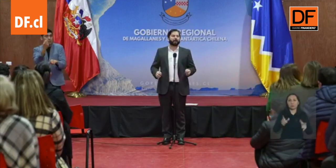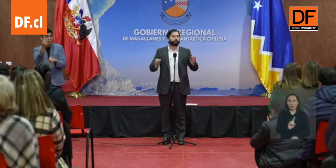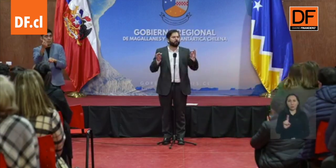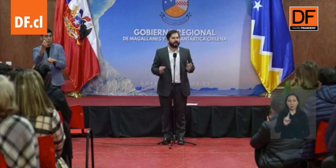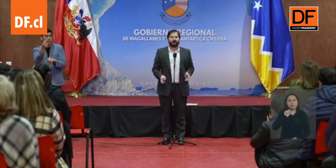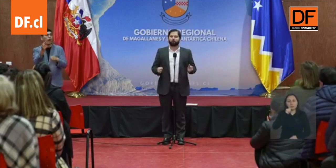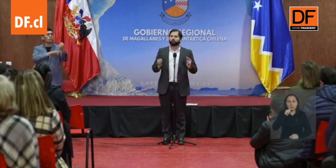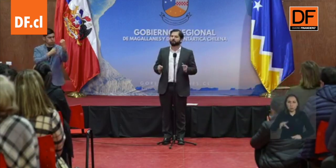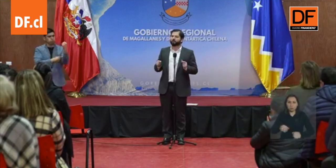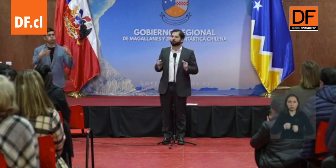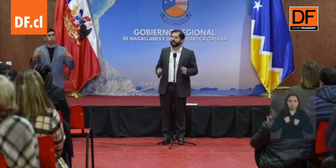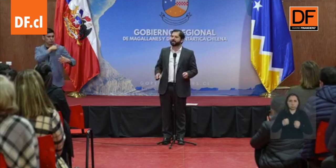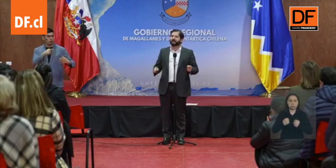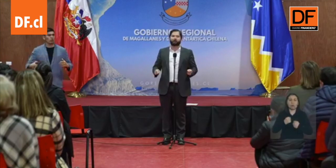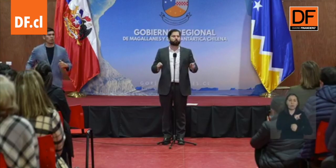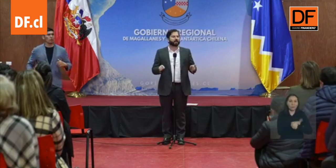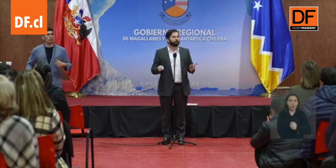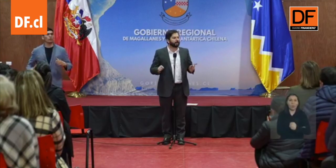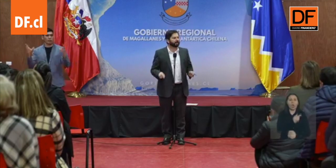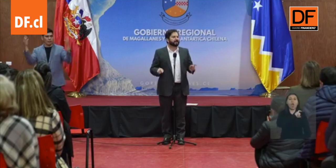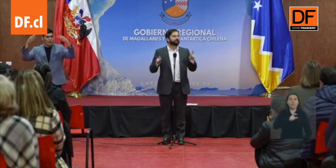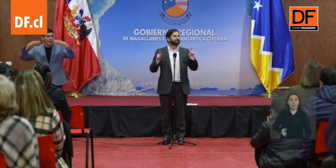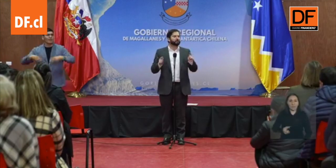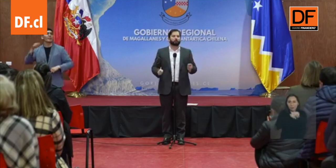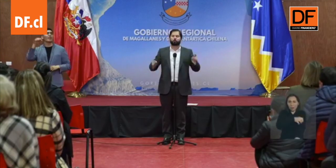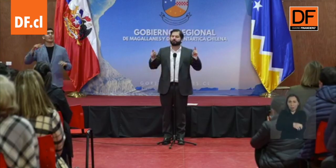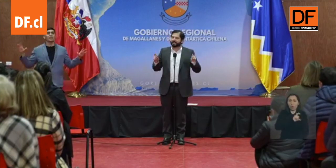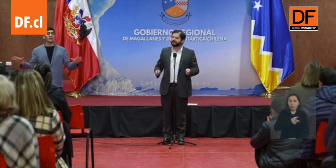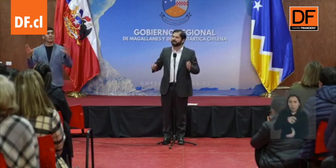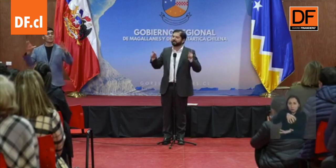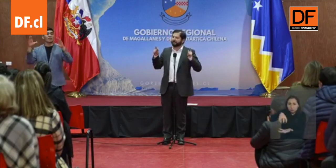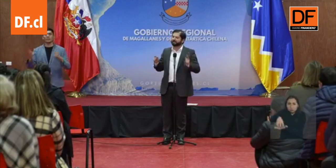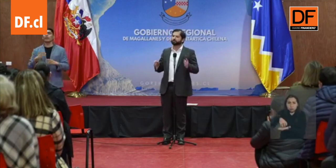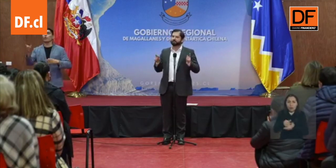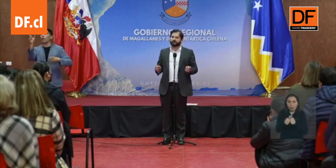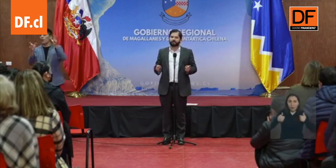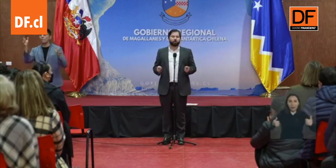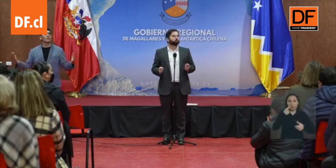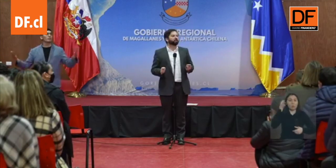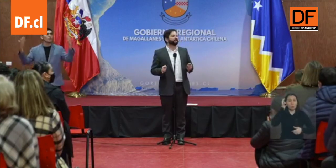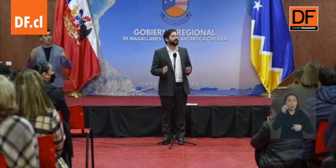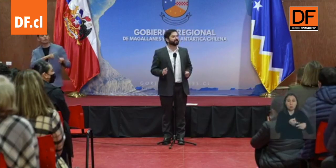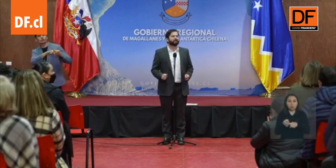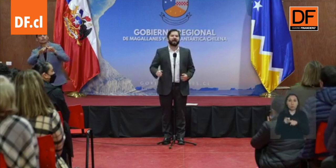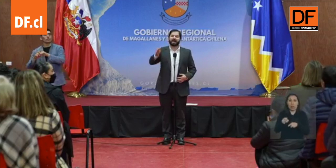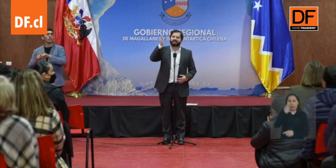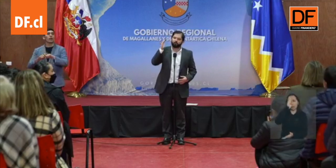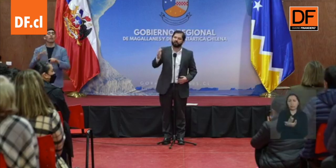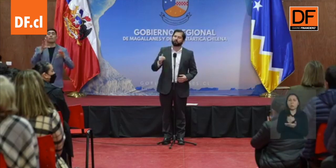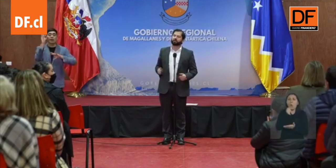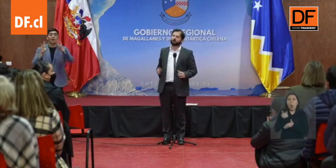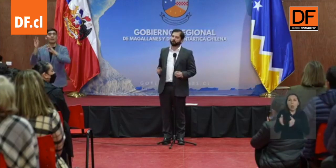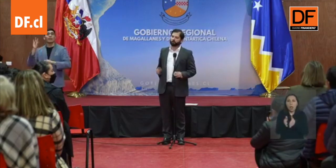de empoderar a los gobiernos regionales, que acá las autoridades locales, levantándola con los dirigentes y las dirigentes sociales, son los que van a decidir